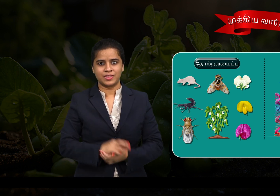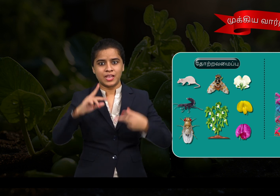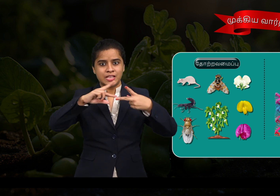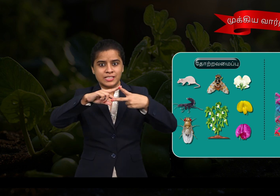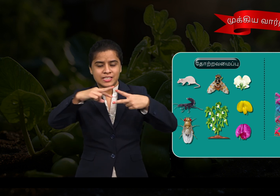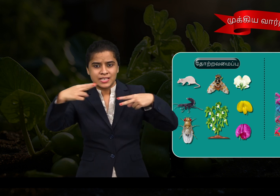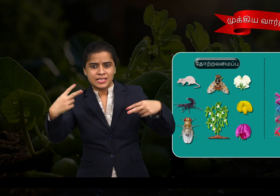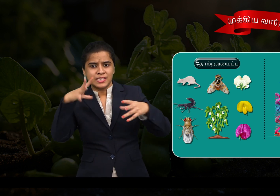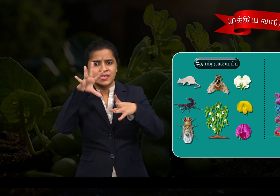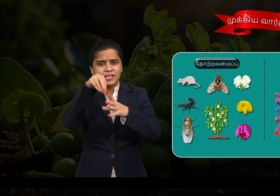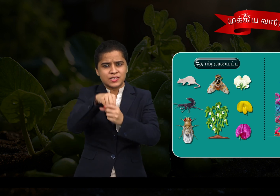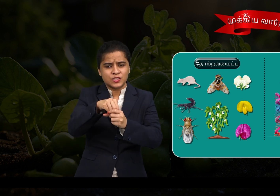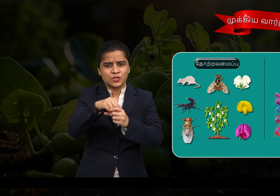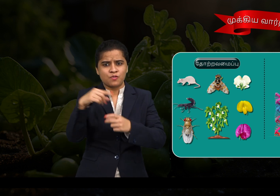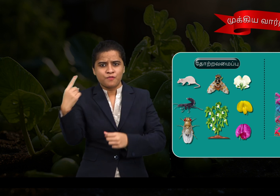மரபணு அமைப்பு,